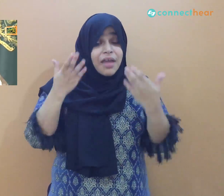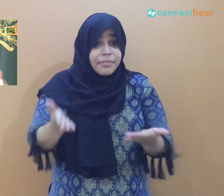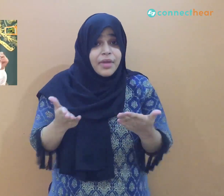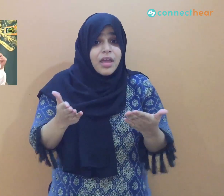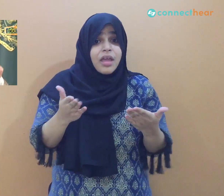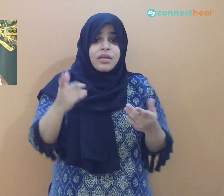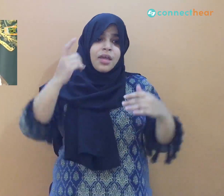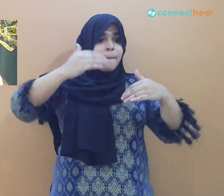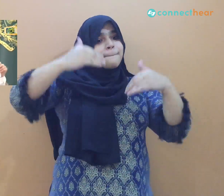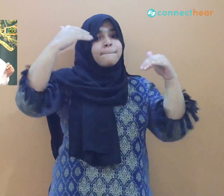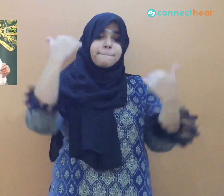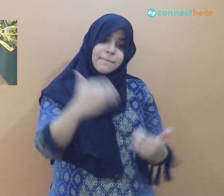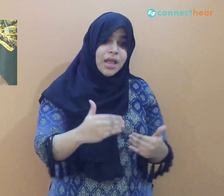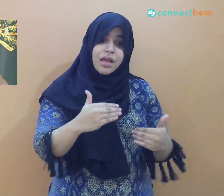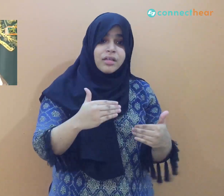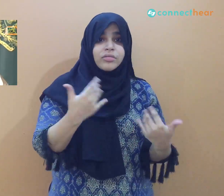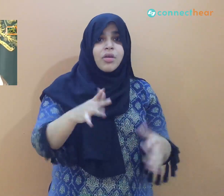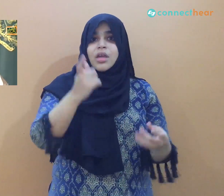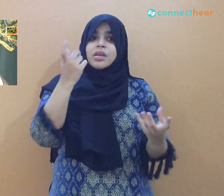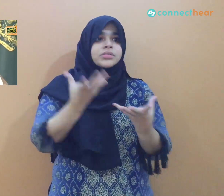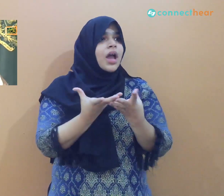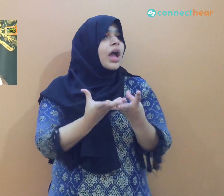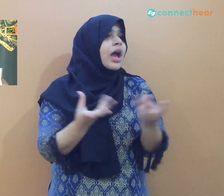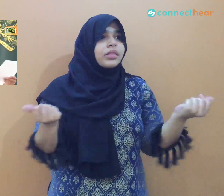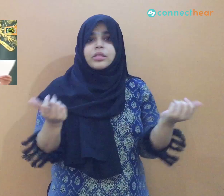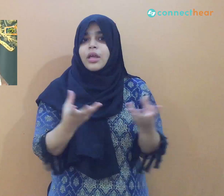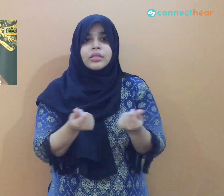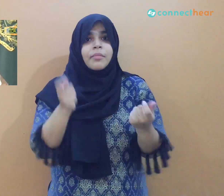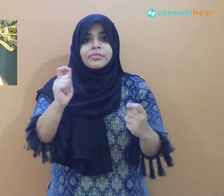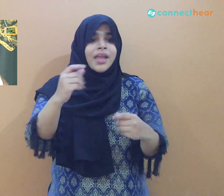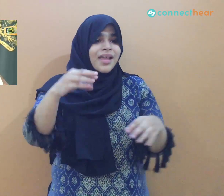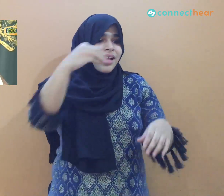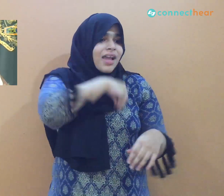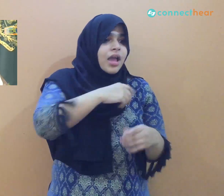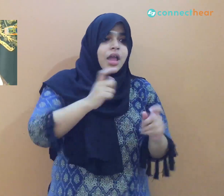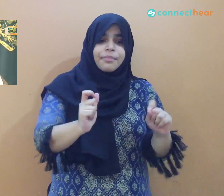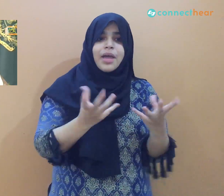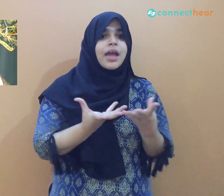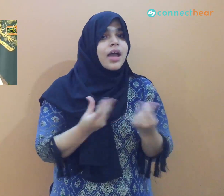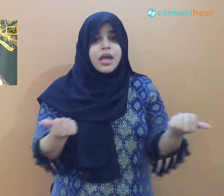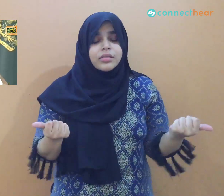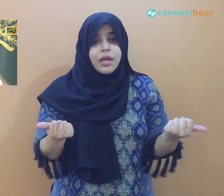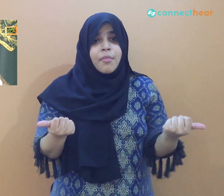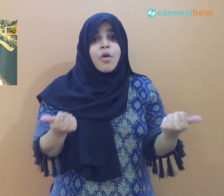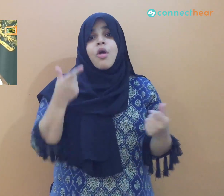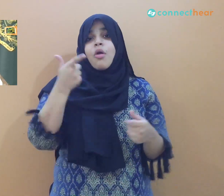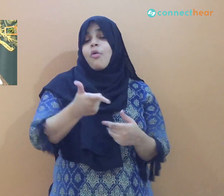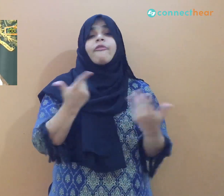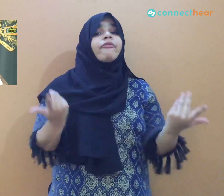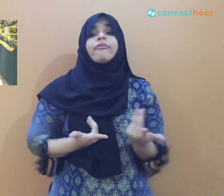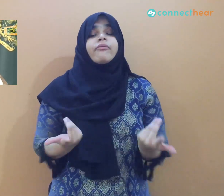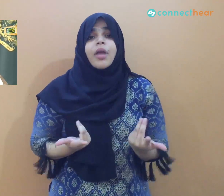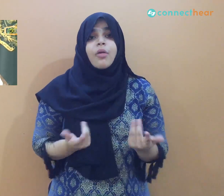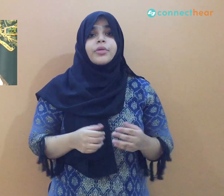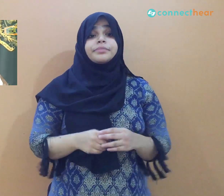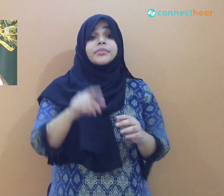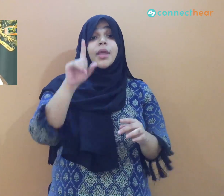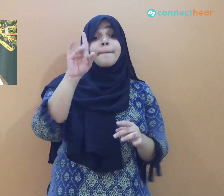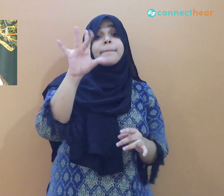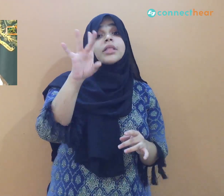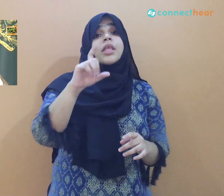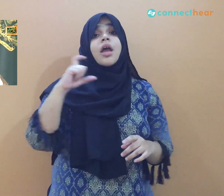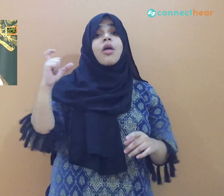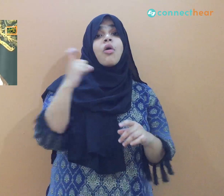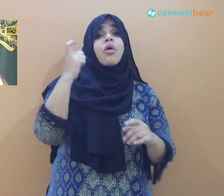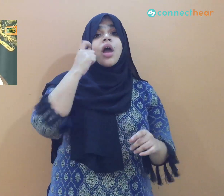جو کہ جب لاک ڈاؤن کیا تو ان کا سب کچھ ختم ہو گیا کیونکہ کمائی ختم ہو گئی، تو اس سے 15